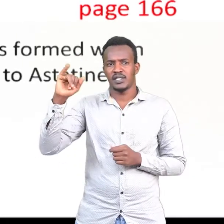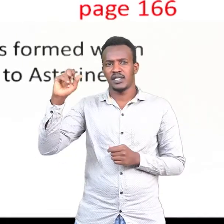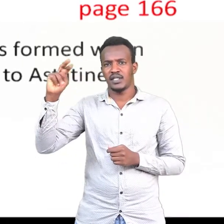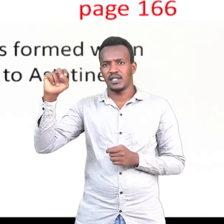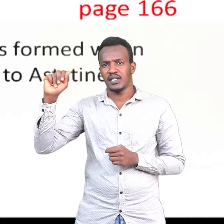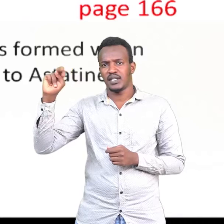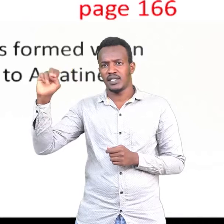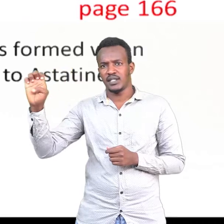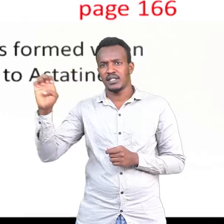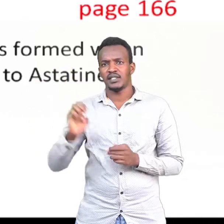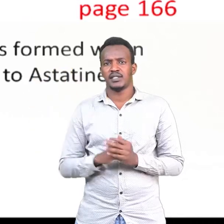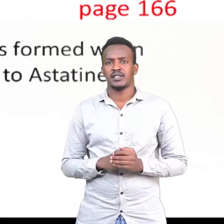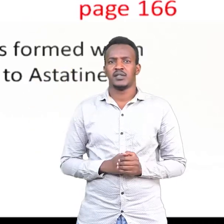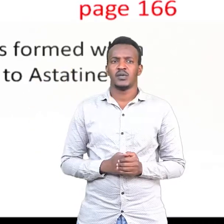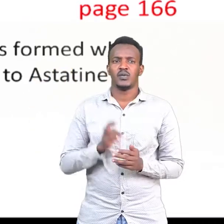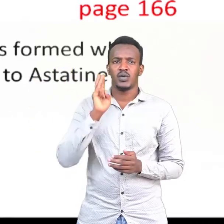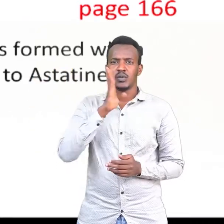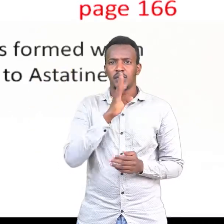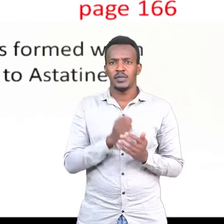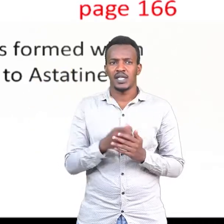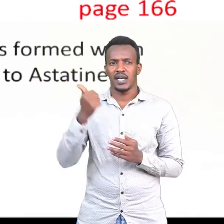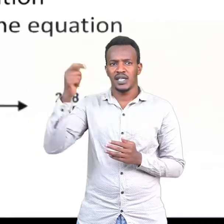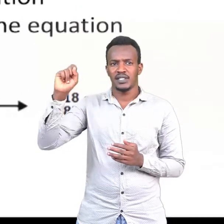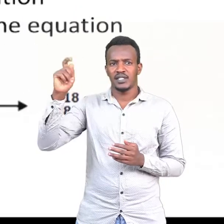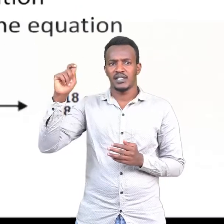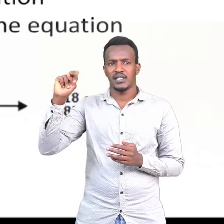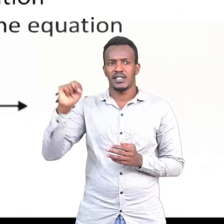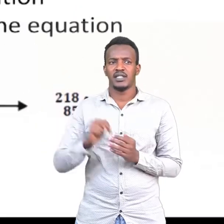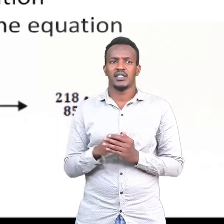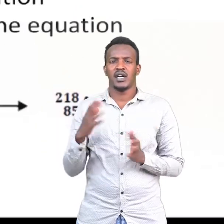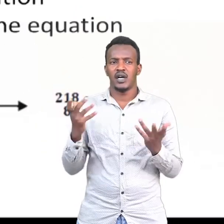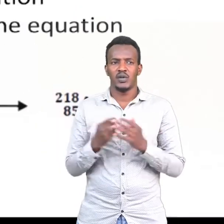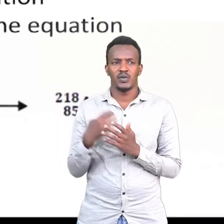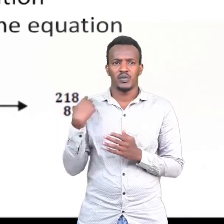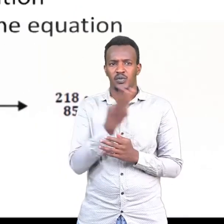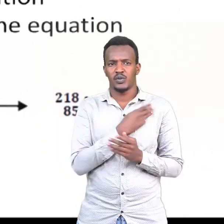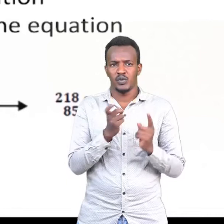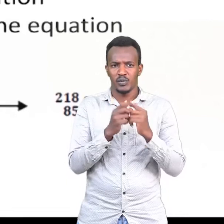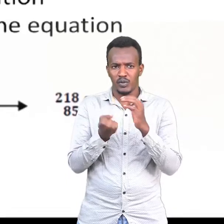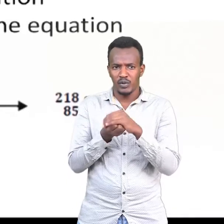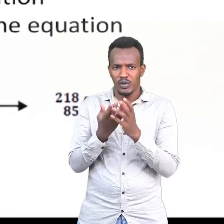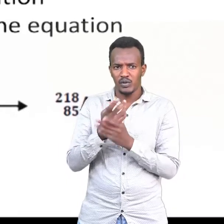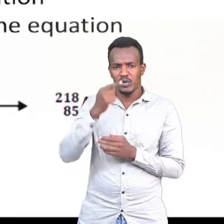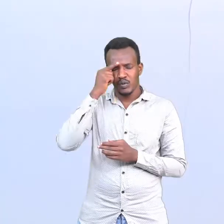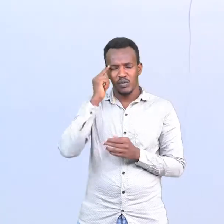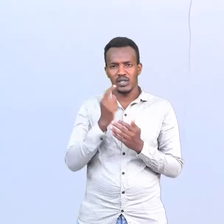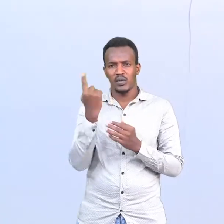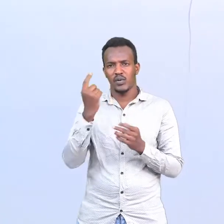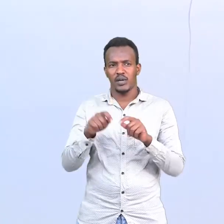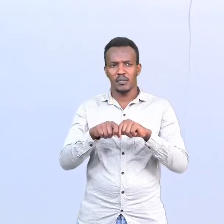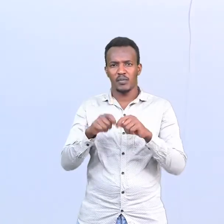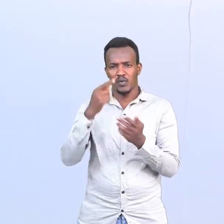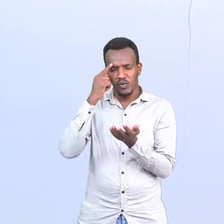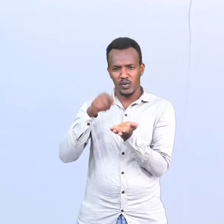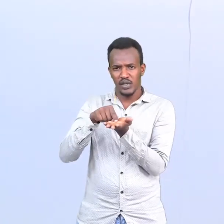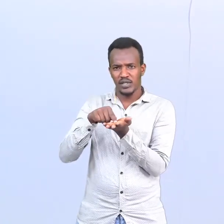qaybsantay astatine maxaa kale markaasi astatine la socon kara waa isaynu markaasi waxa weeyaan u soo saarno nucleus-taasi kala jabtay qaybta